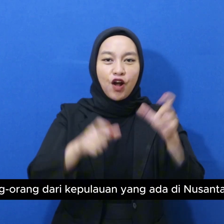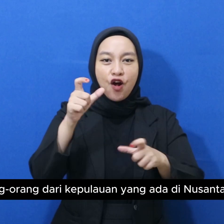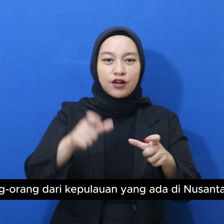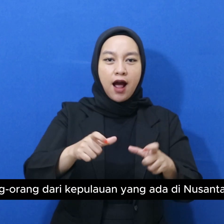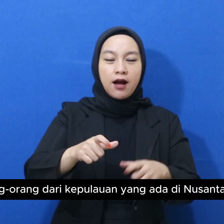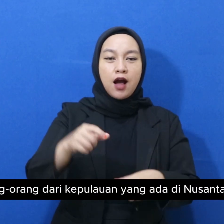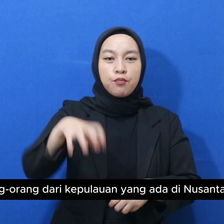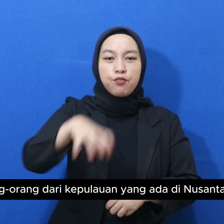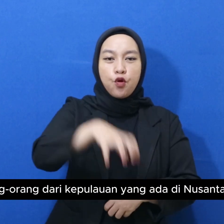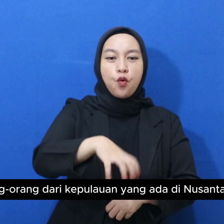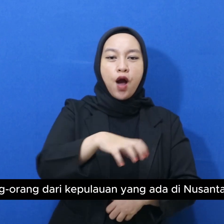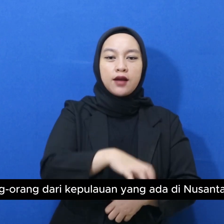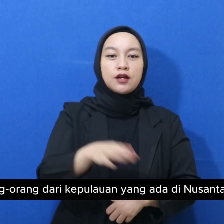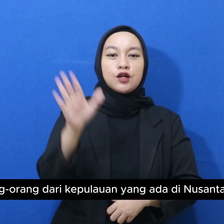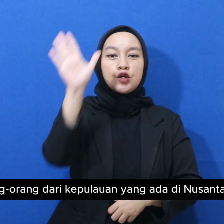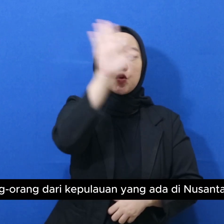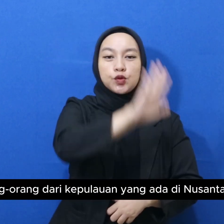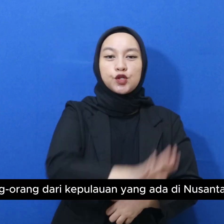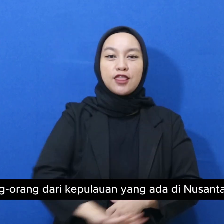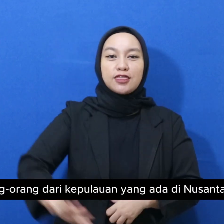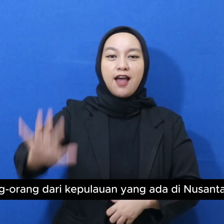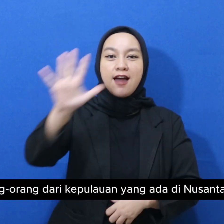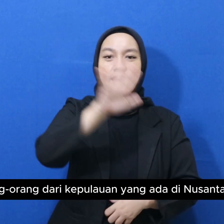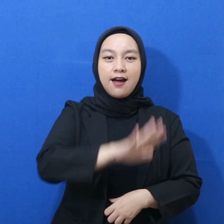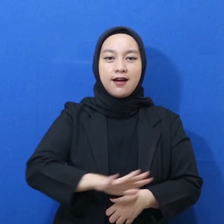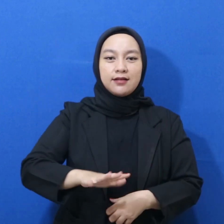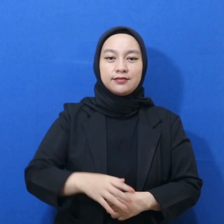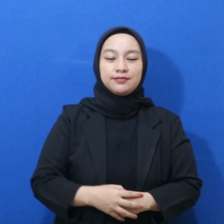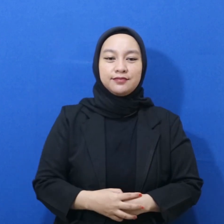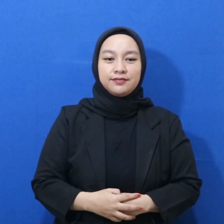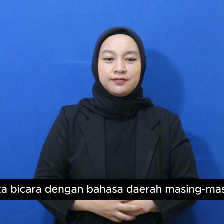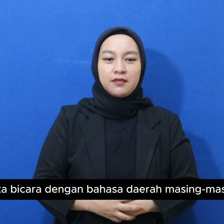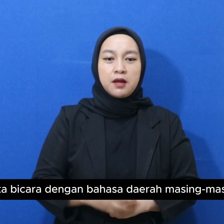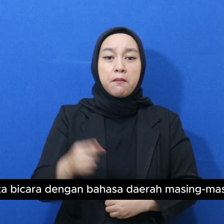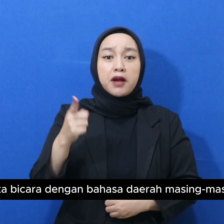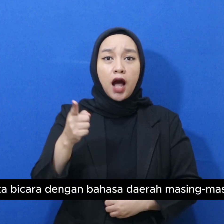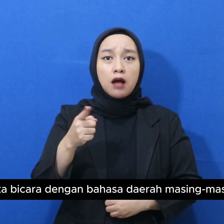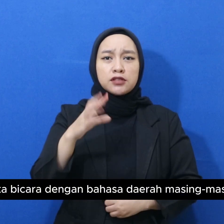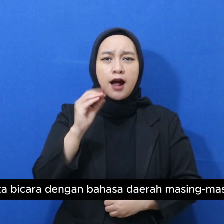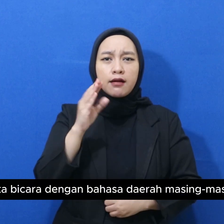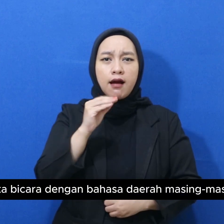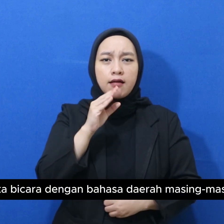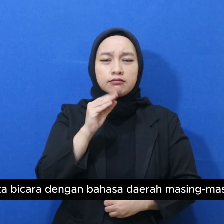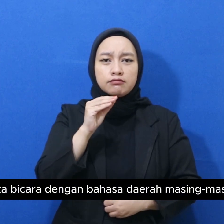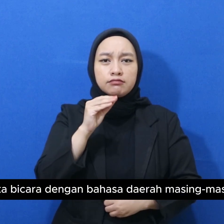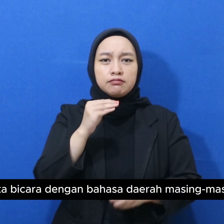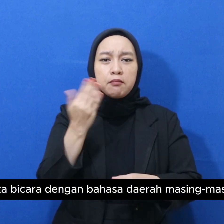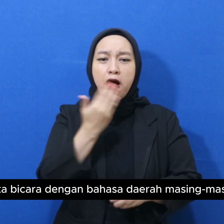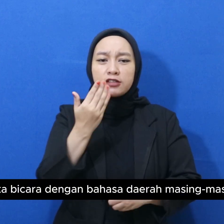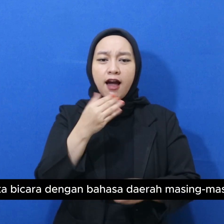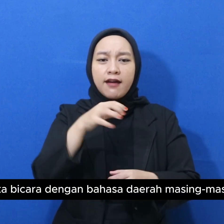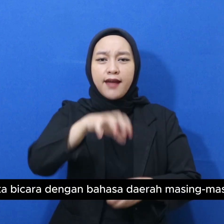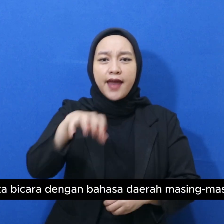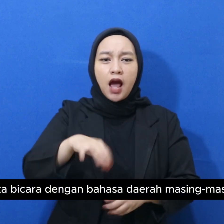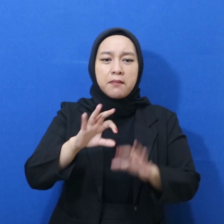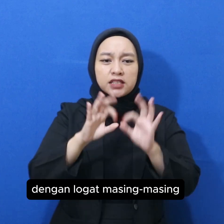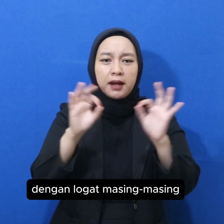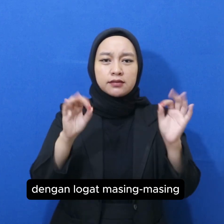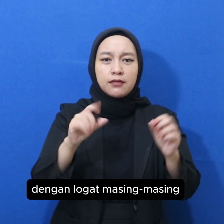dari kepulauan yang ada di Nusantara. Mereka bicara dengan bahasa daerah masing-masing dengan